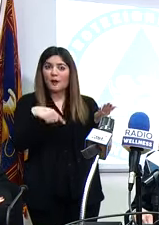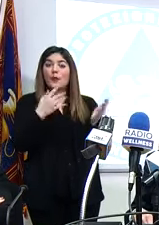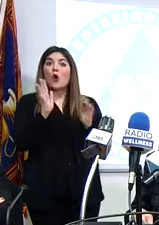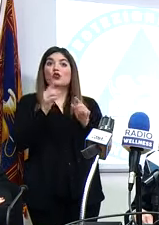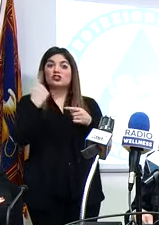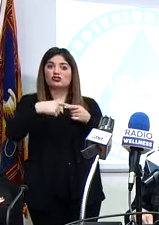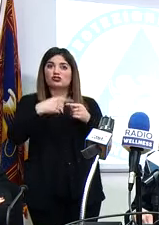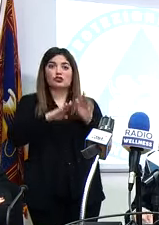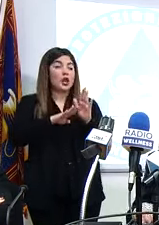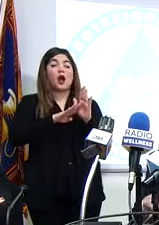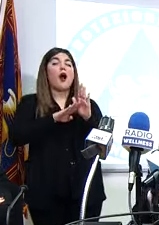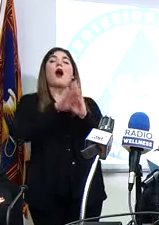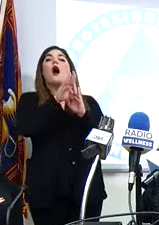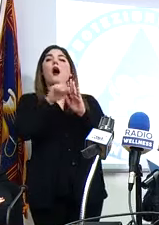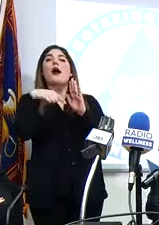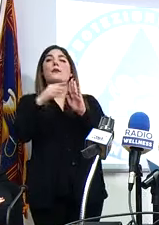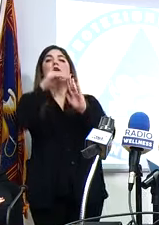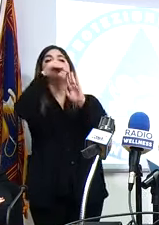scendere.